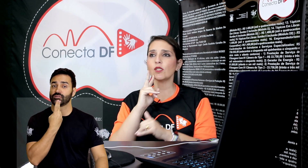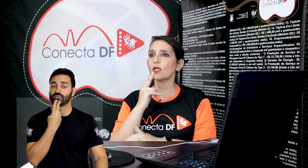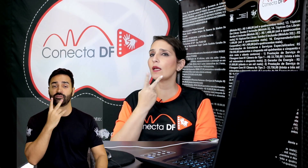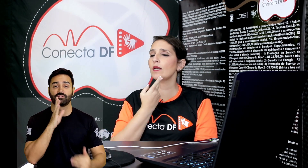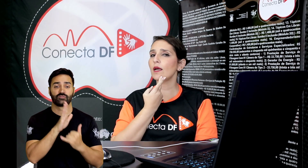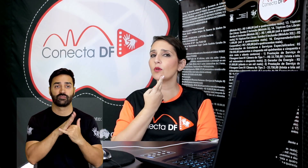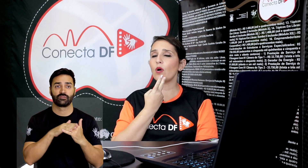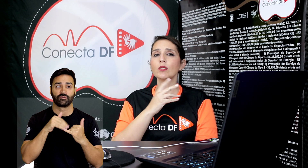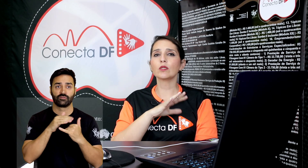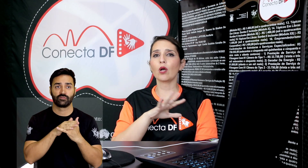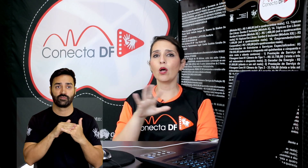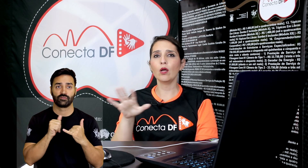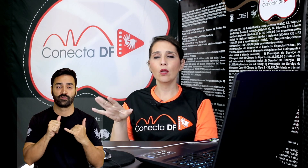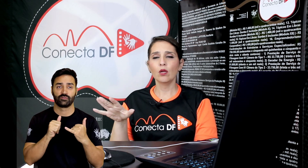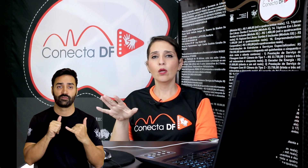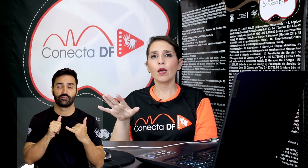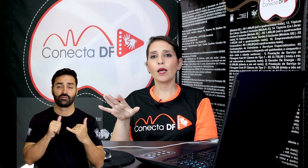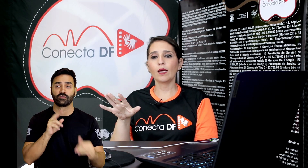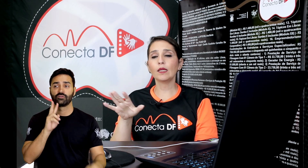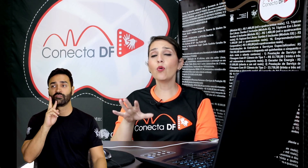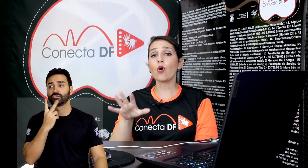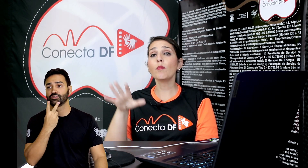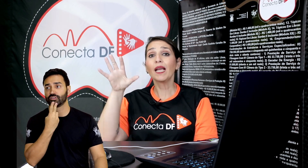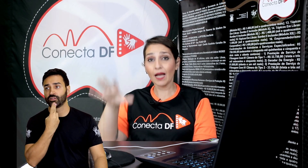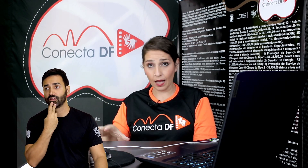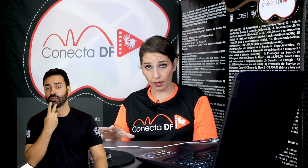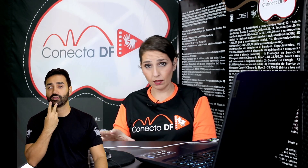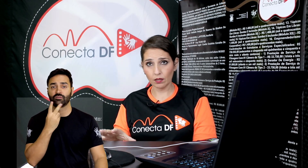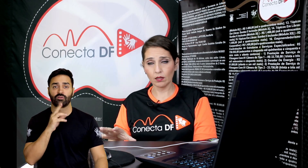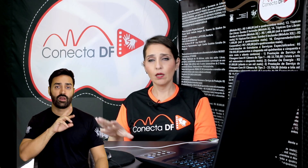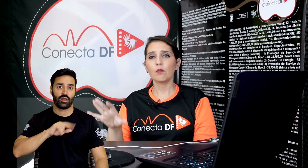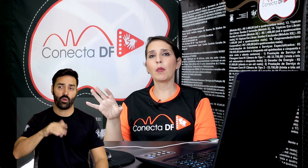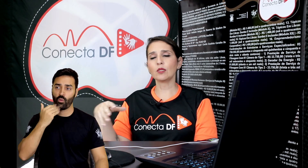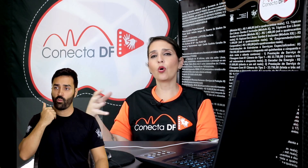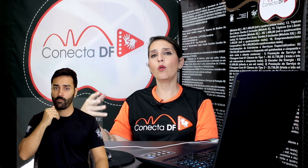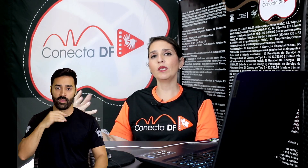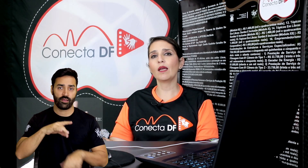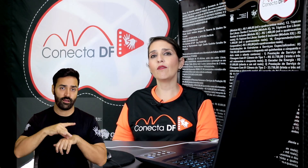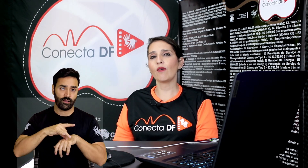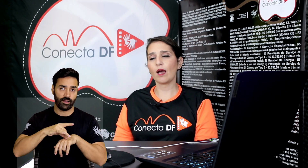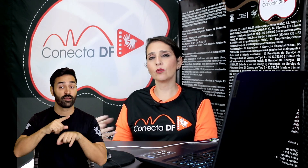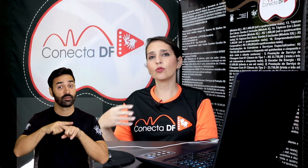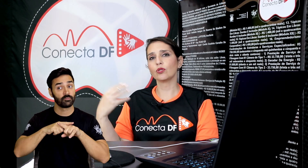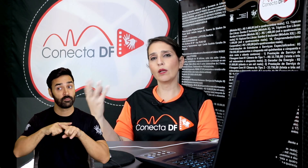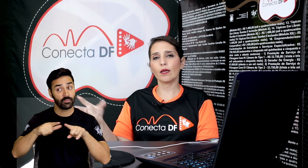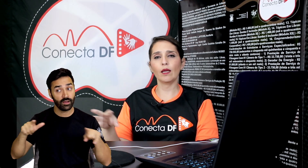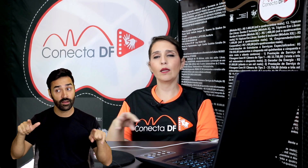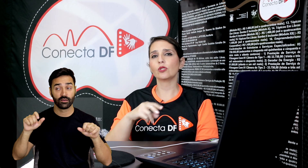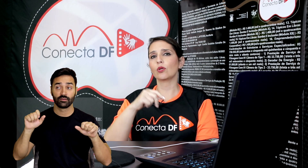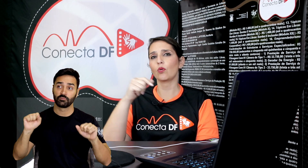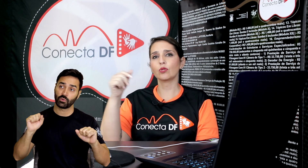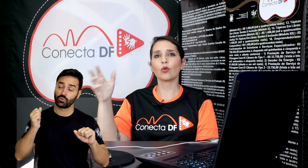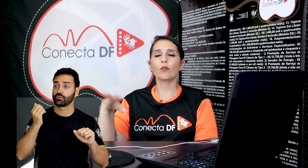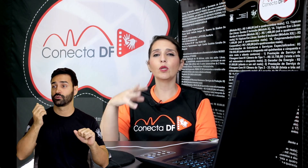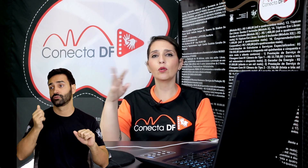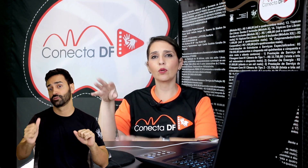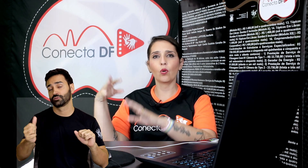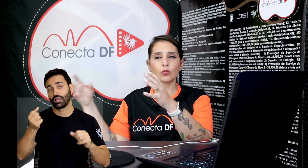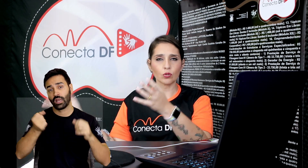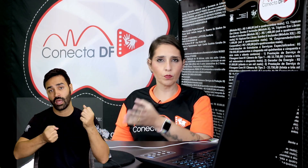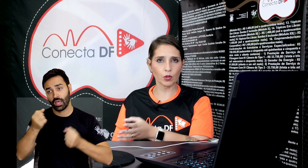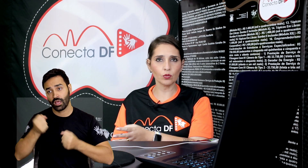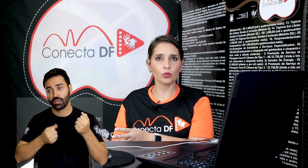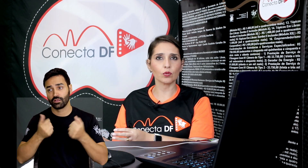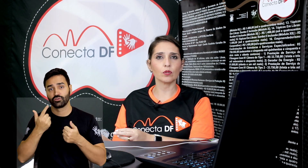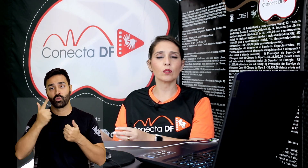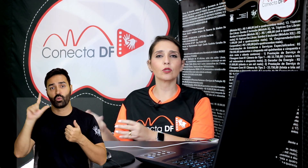vegano. Vegetariano come só... não come carne, mas come derivados de leite, consome